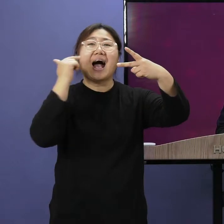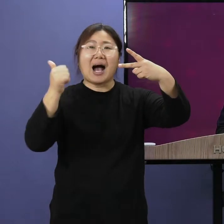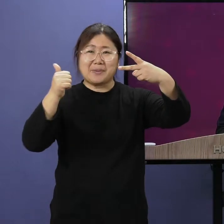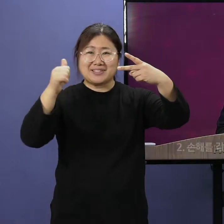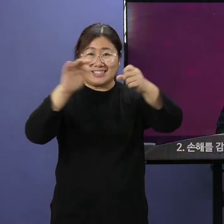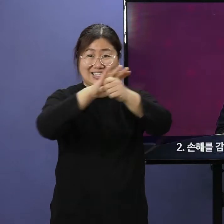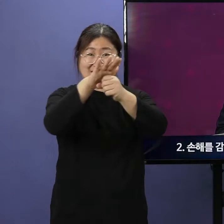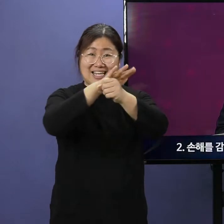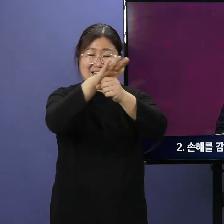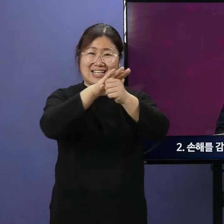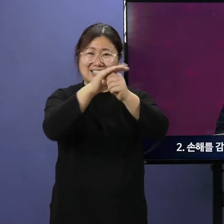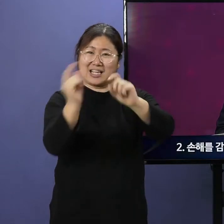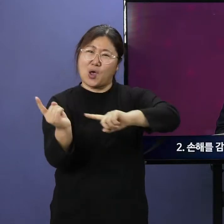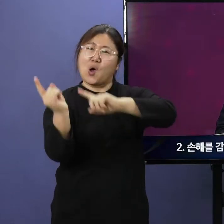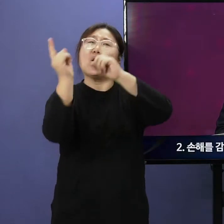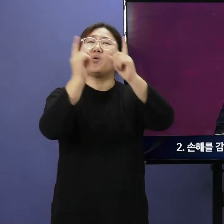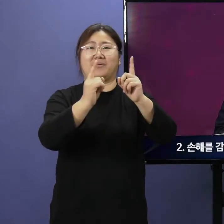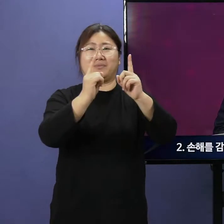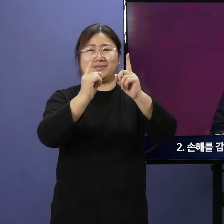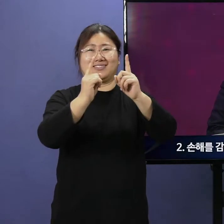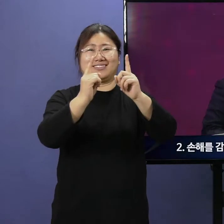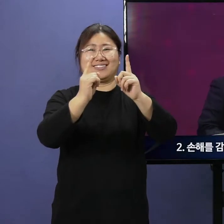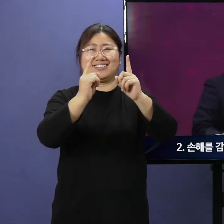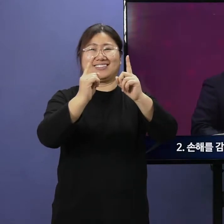회복시켜주는 사랑입니다.